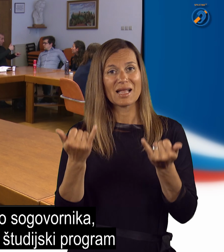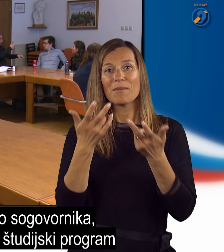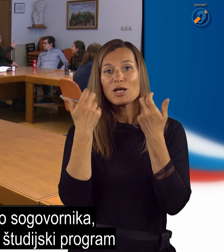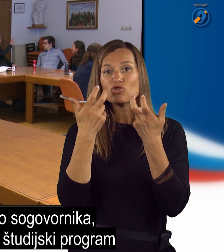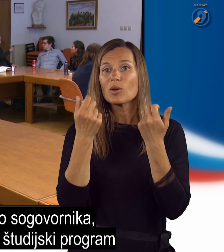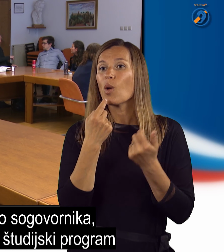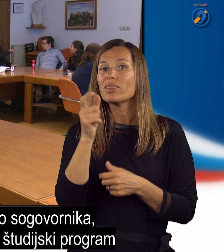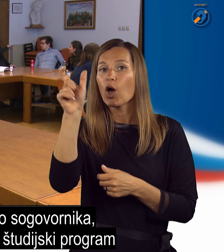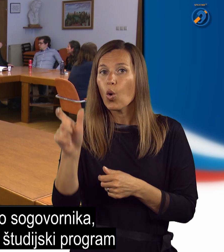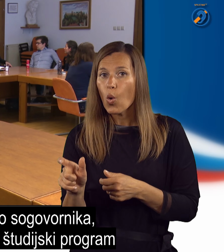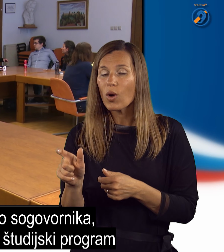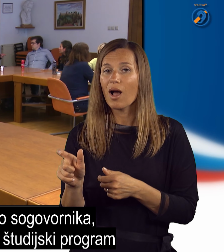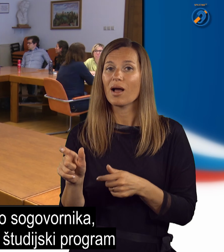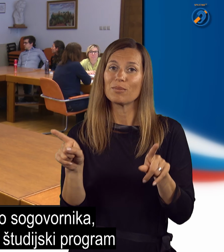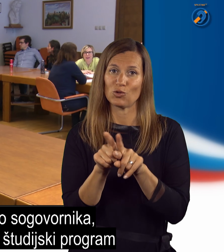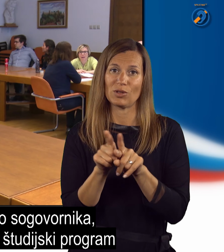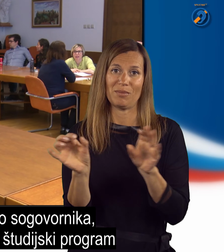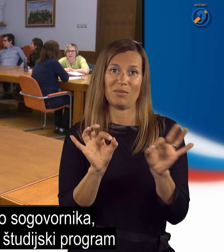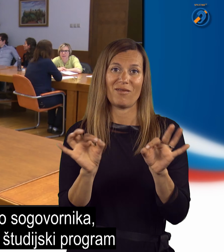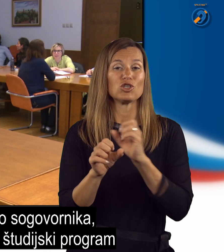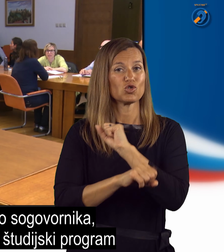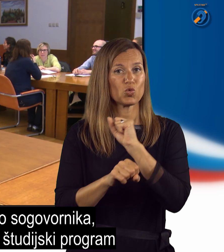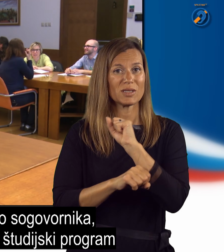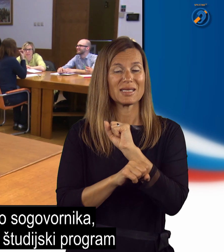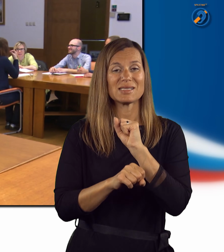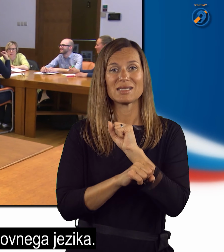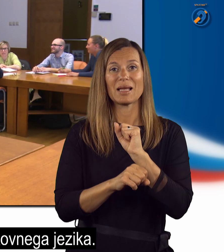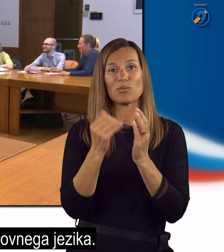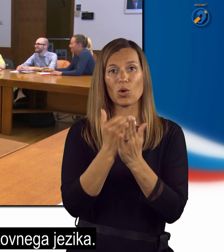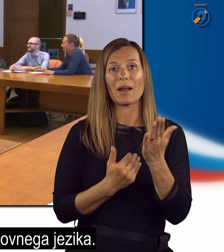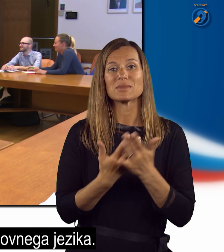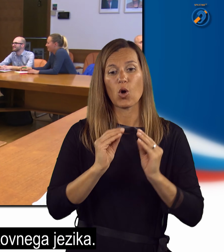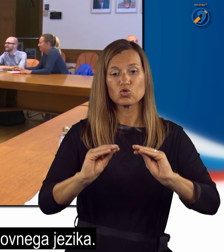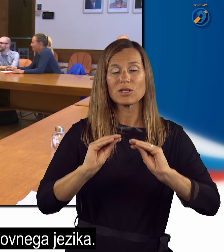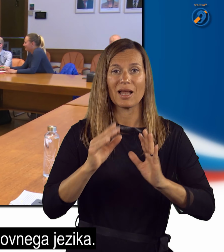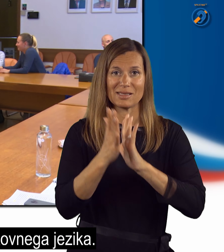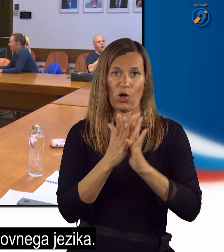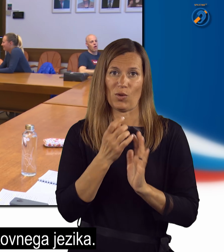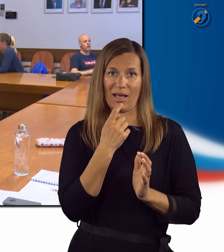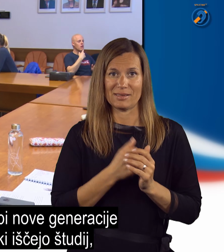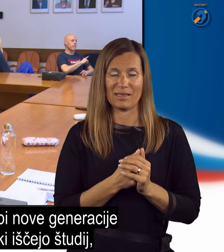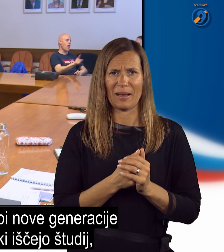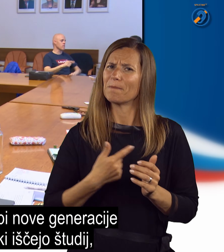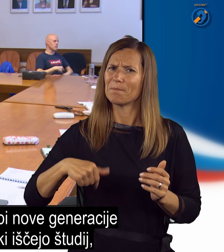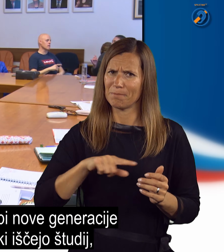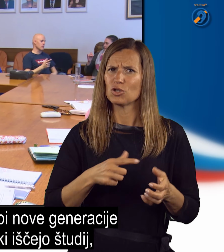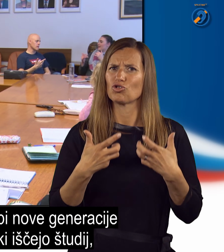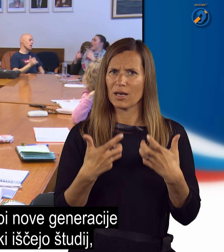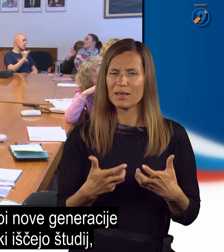iščemo sogovornika, da bi tudi pripravili študijski program za učitelje znakovnega jezika. Želimo si,